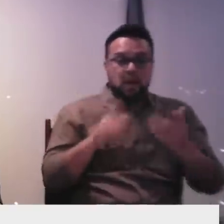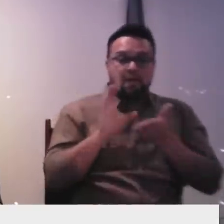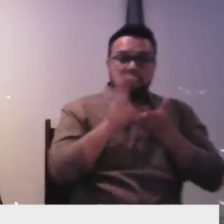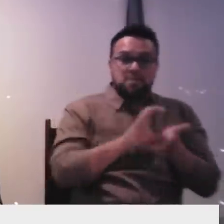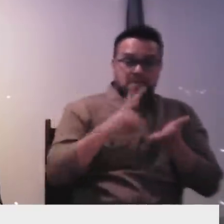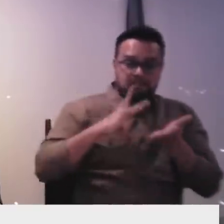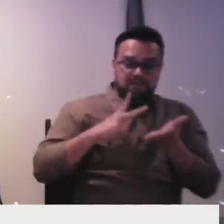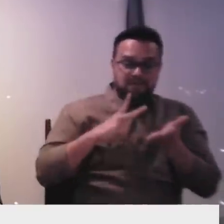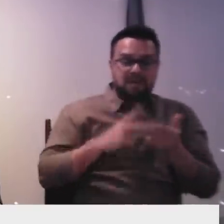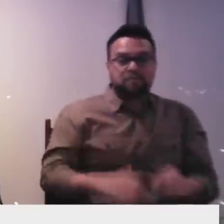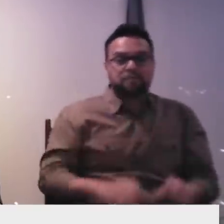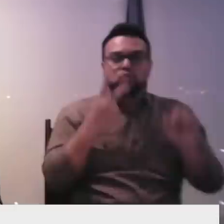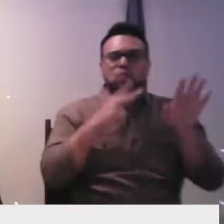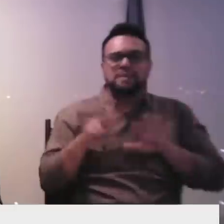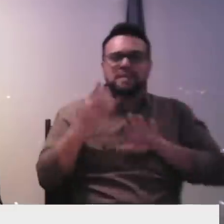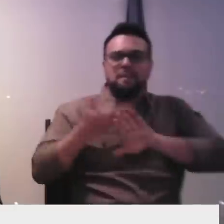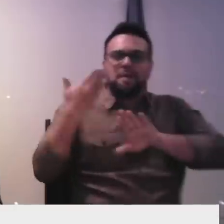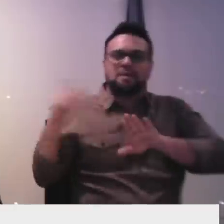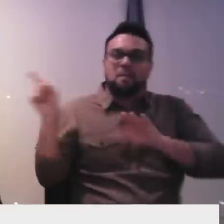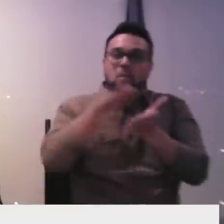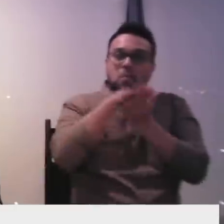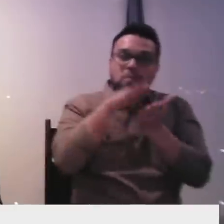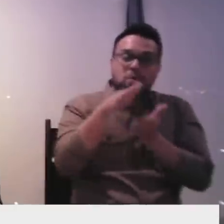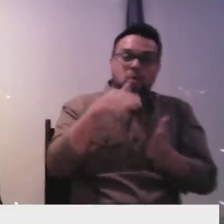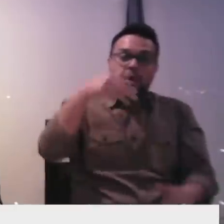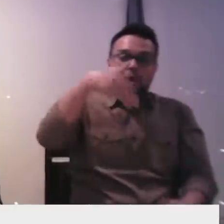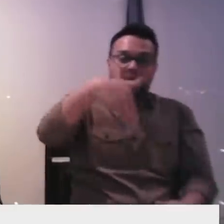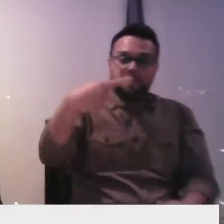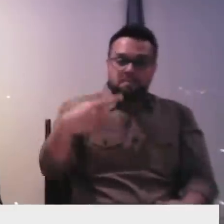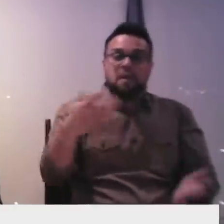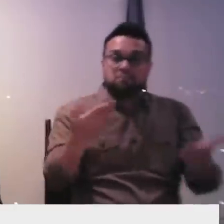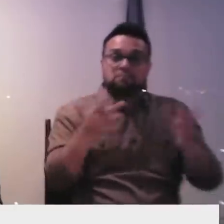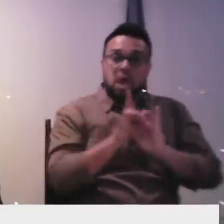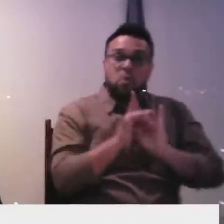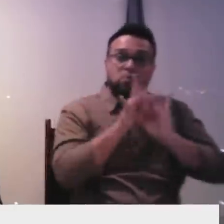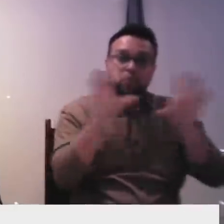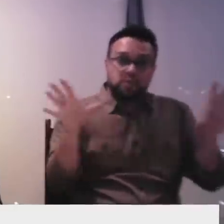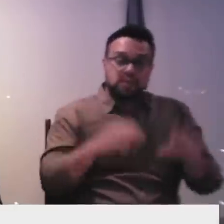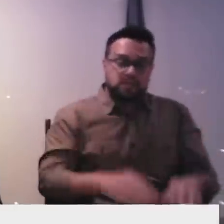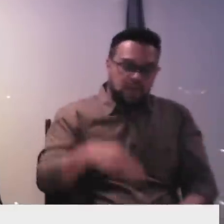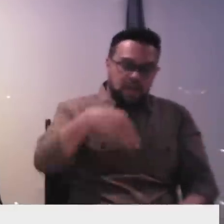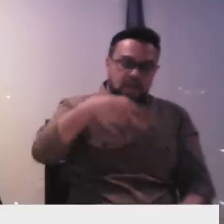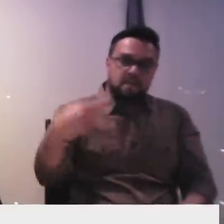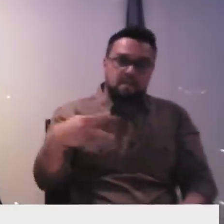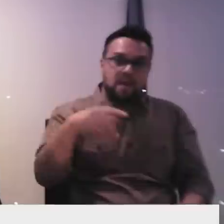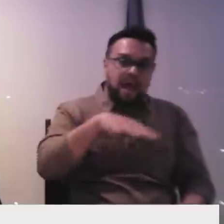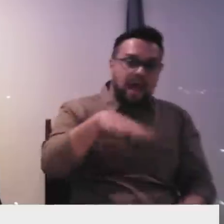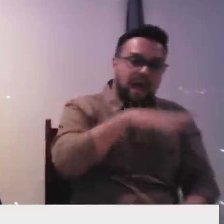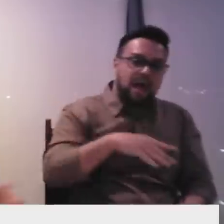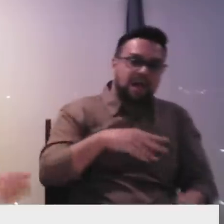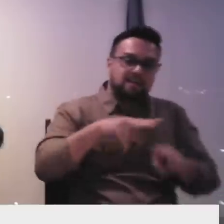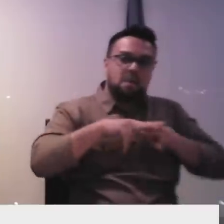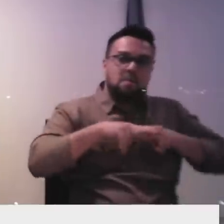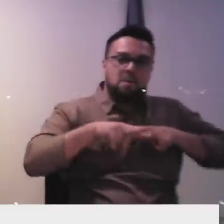a medida provisória 1065, que trouxe as autorizações para o nosso sistema ferroviário.